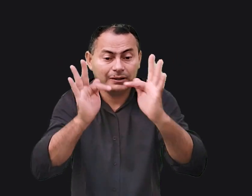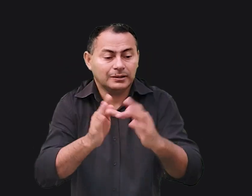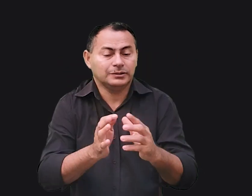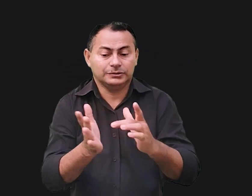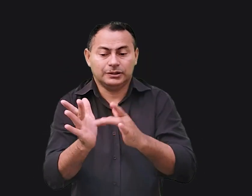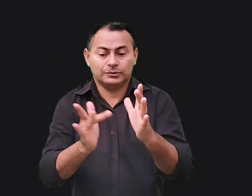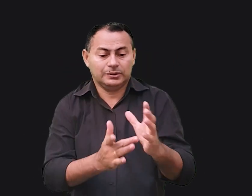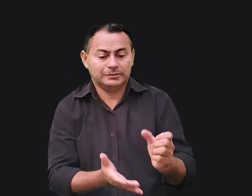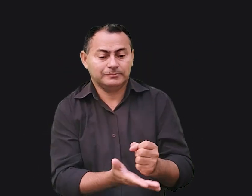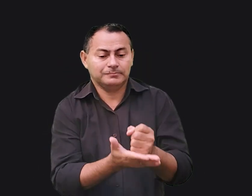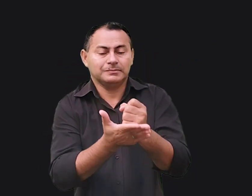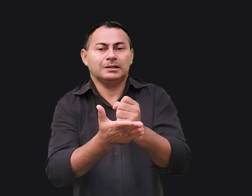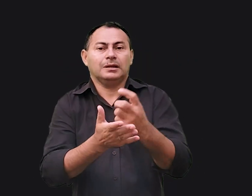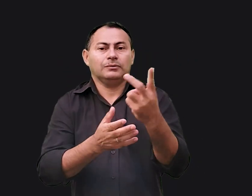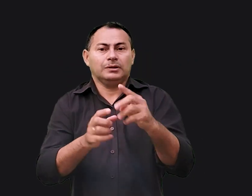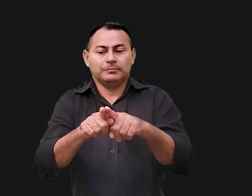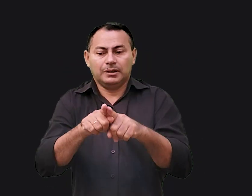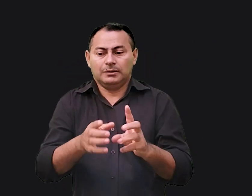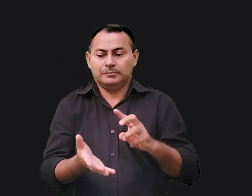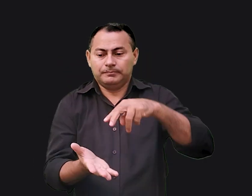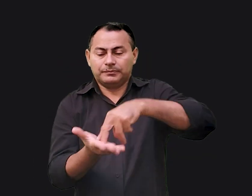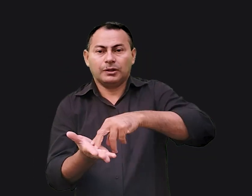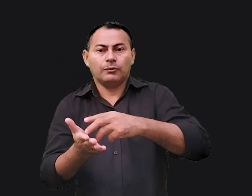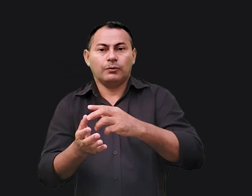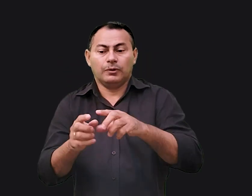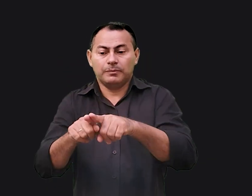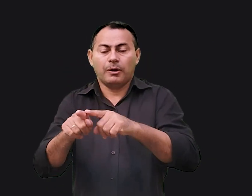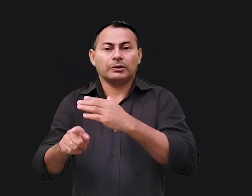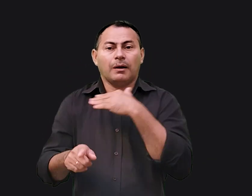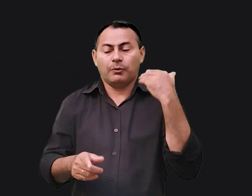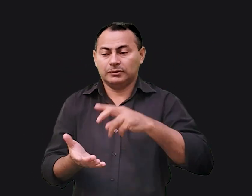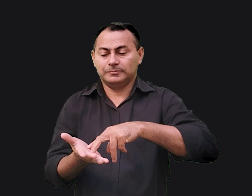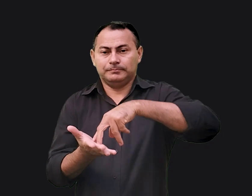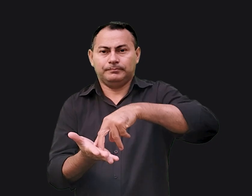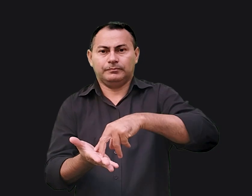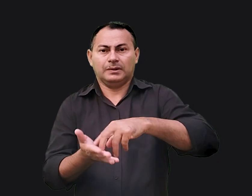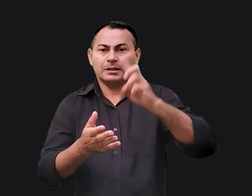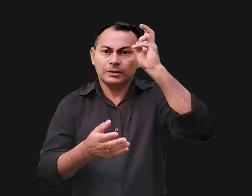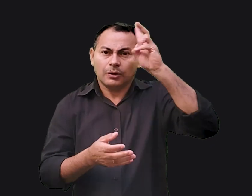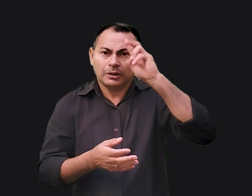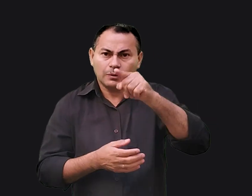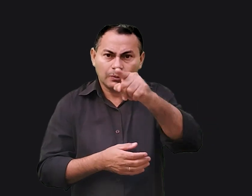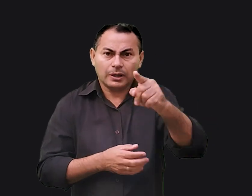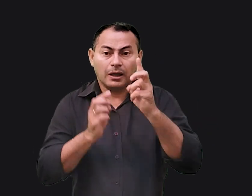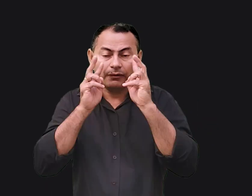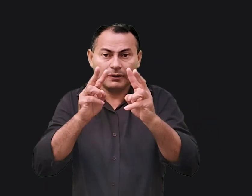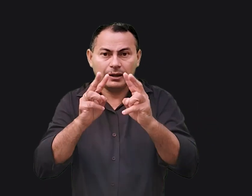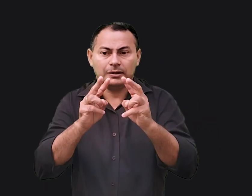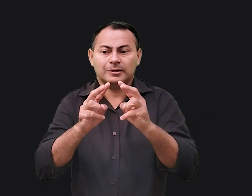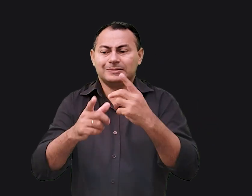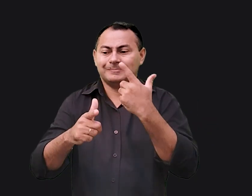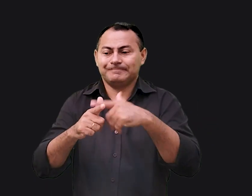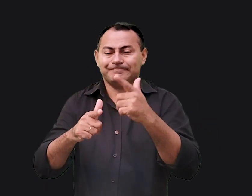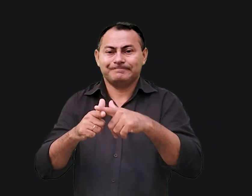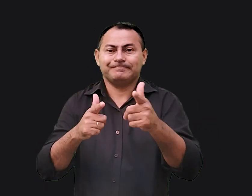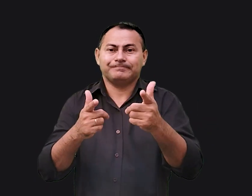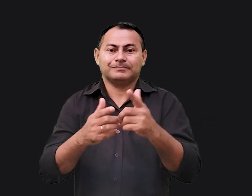duas irmãs da tempestade, levantando o irmão delas da morte. Nessa história você vê a tempestade,